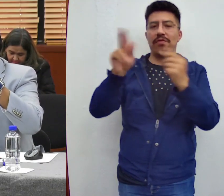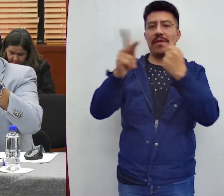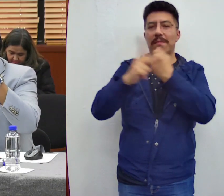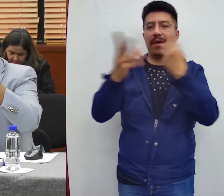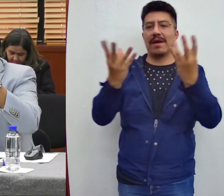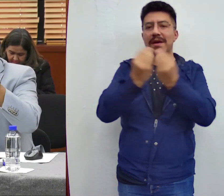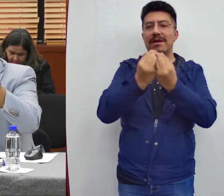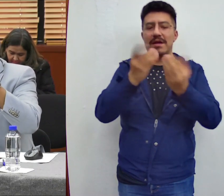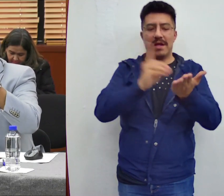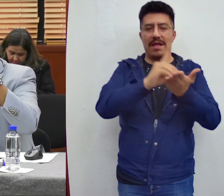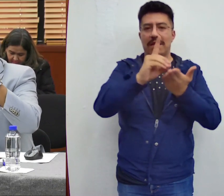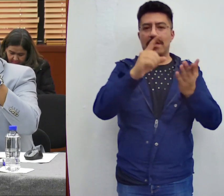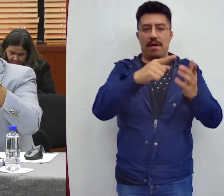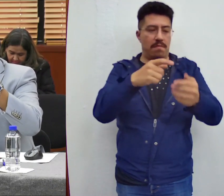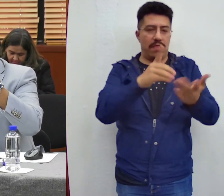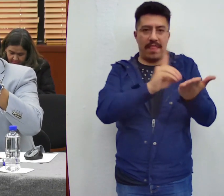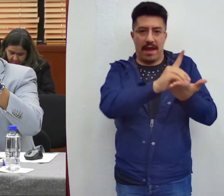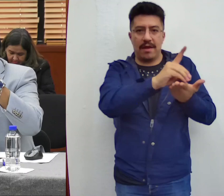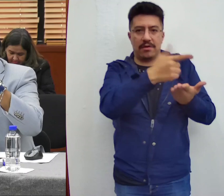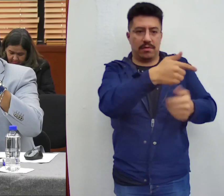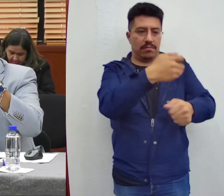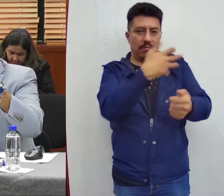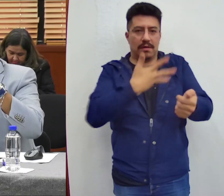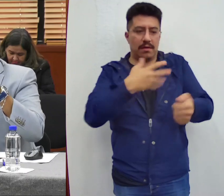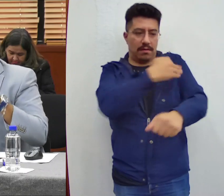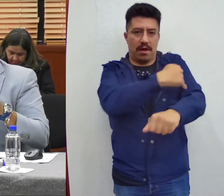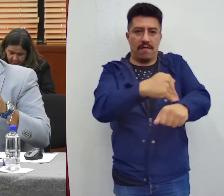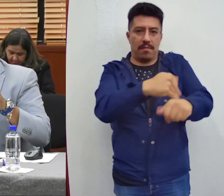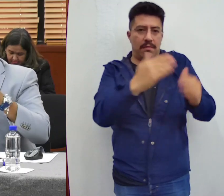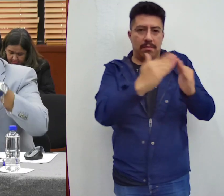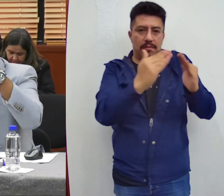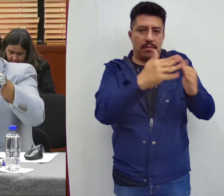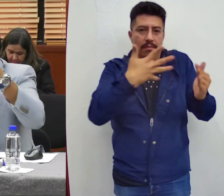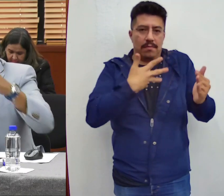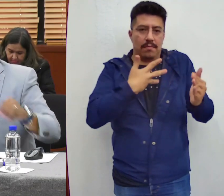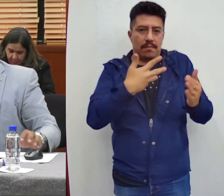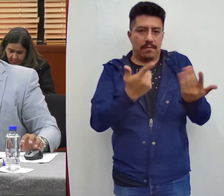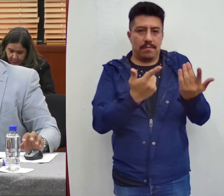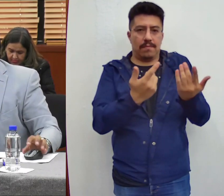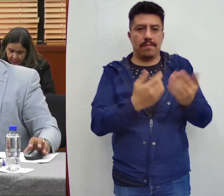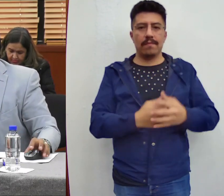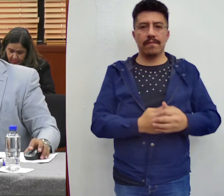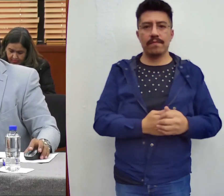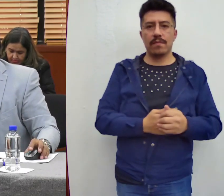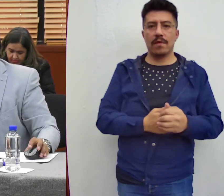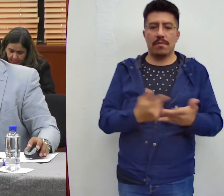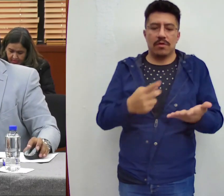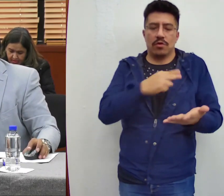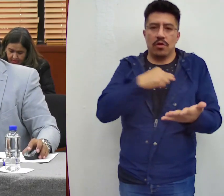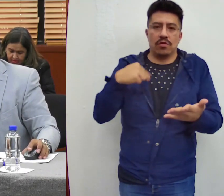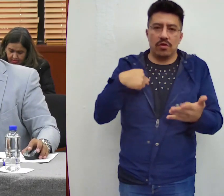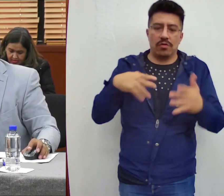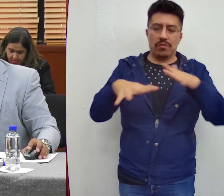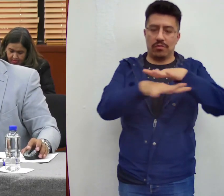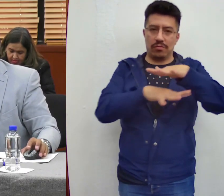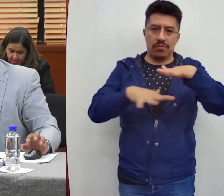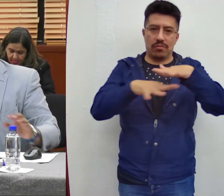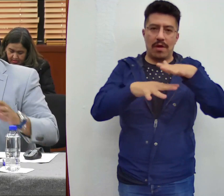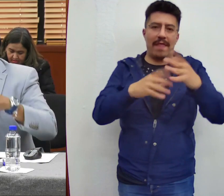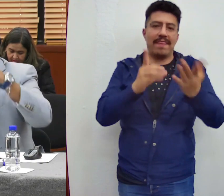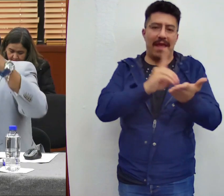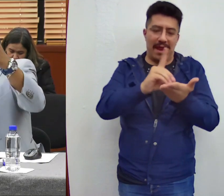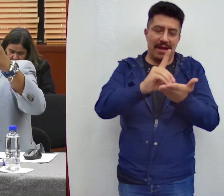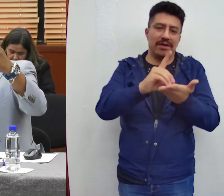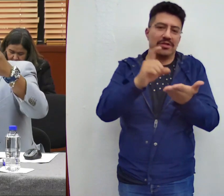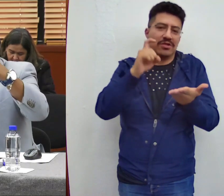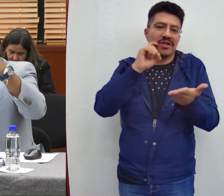derecho a formar una familia, ¿no? Y a vivir en un hogar. Y si no lo hacemos desde este ámbito de los derechos sexuales y reproductivos,